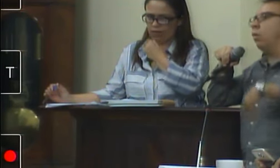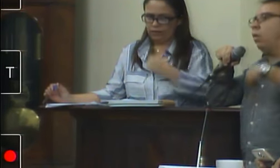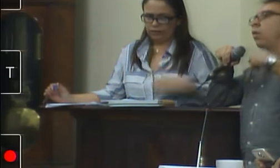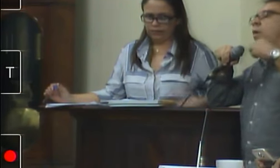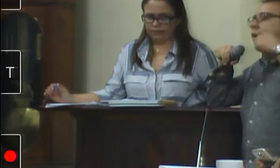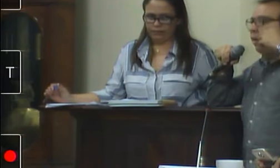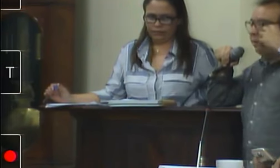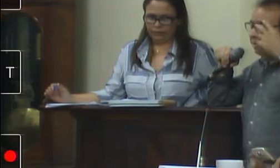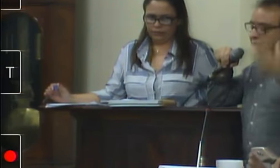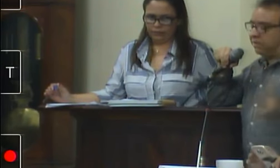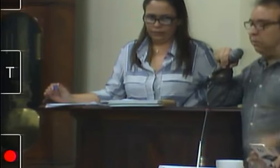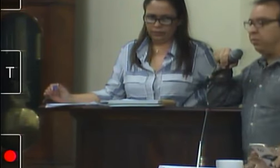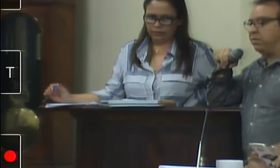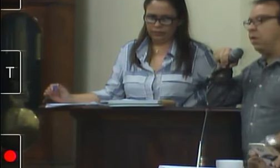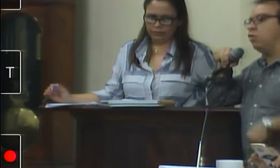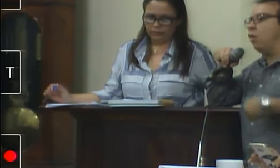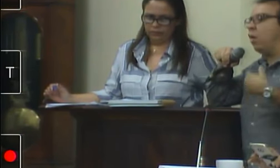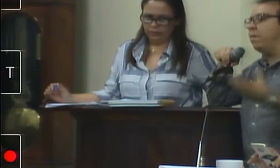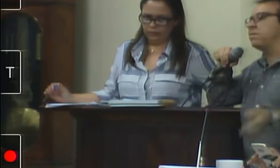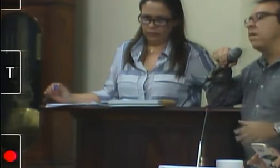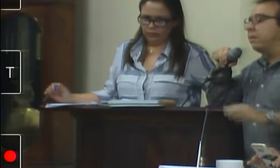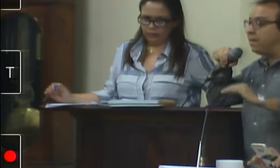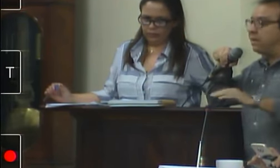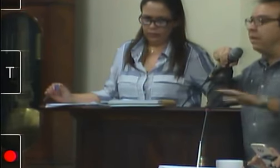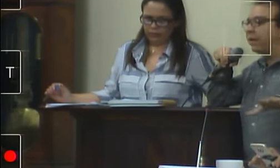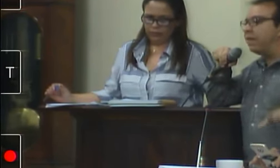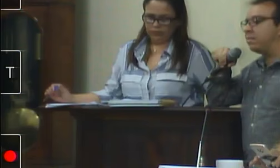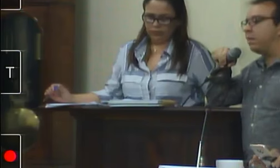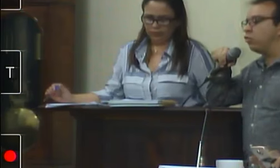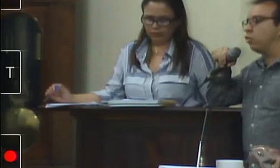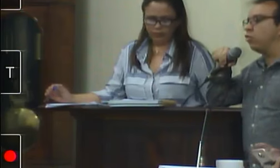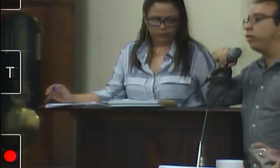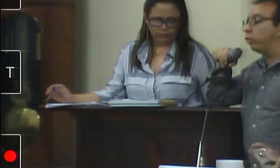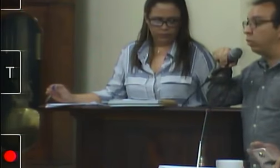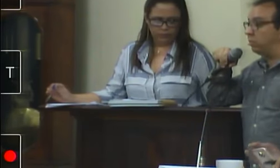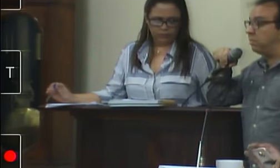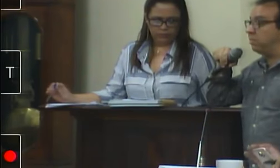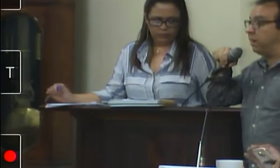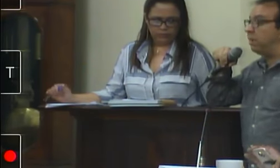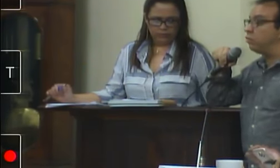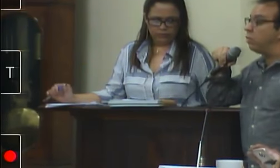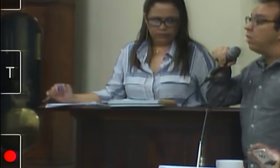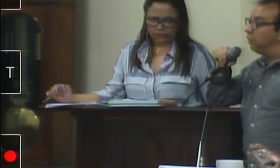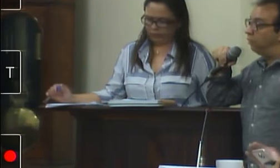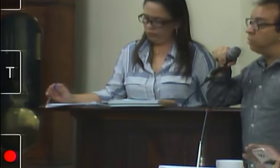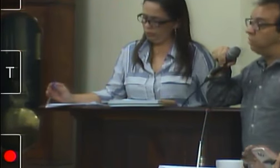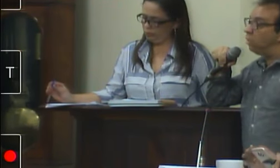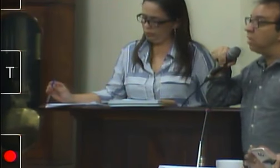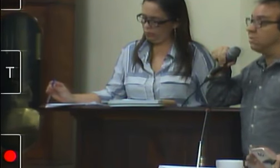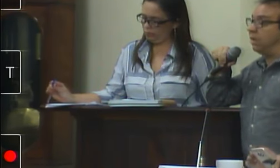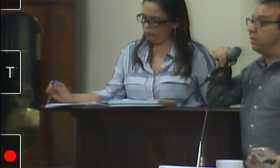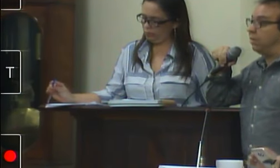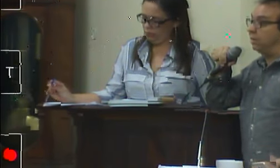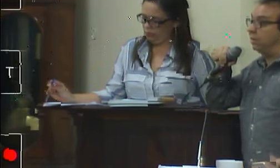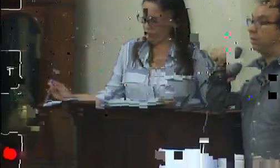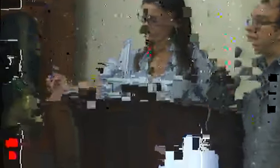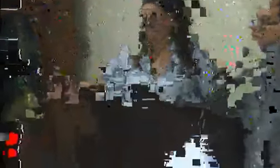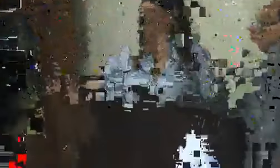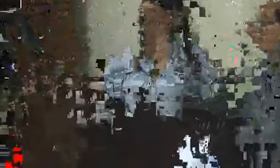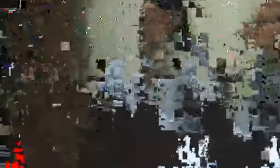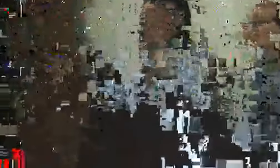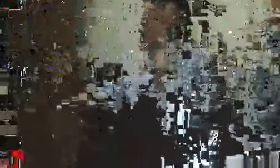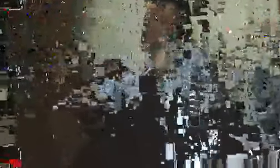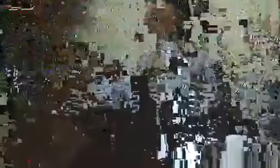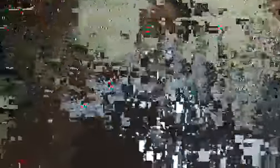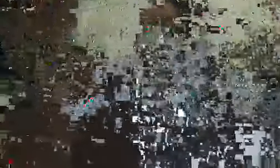cobrando, colocou realmente a questão do fiscal de obras, mas ele está esperançoso que todos esses prazos vão ser alcançados. Pelo menos até